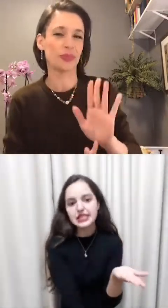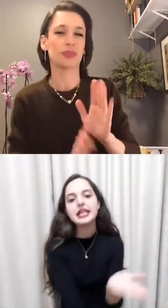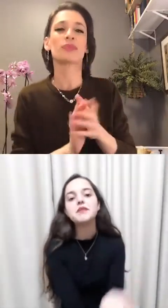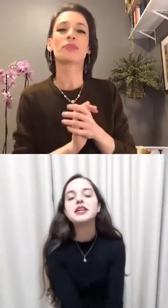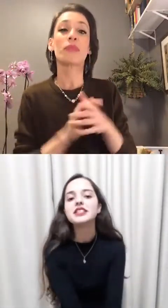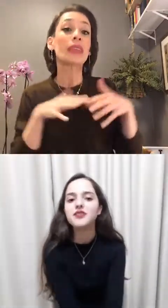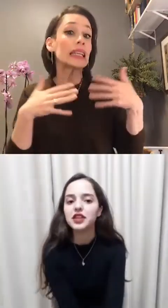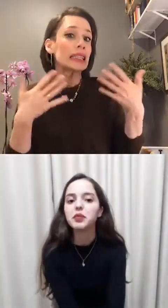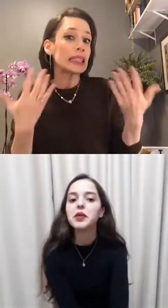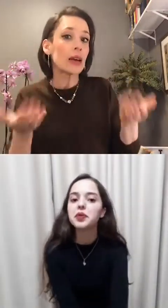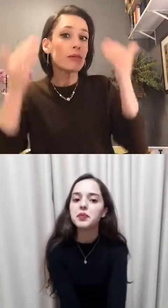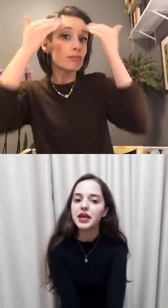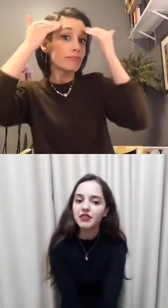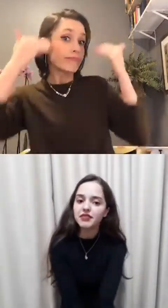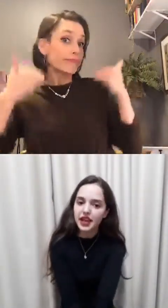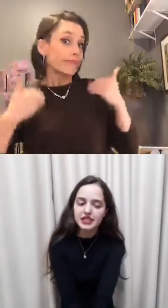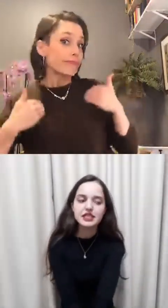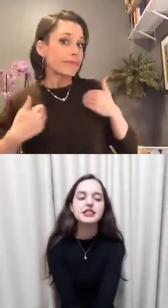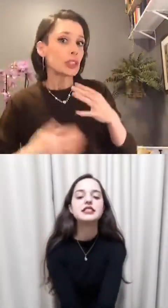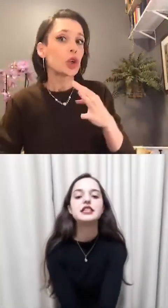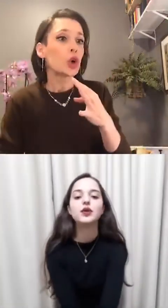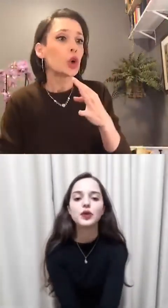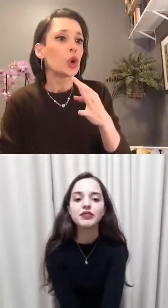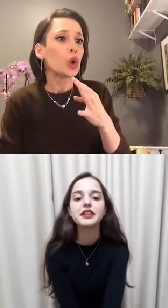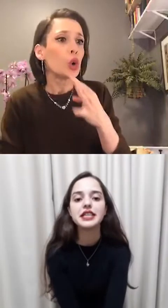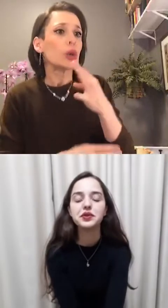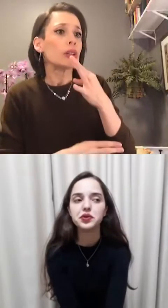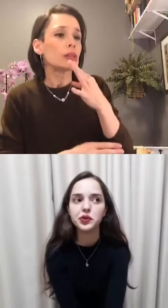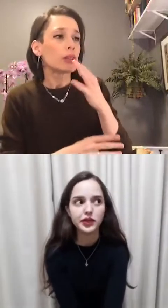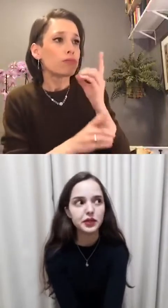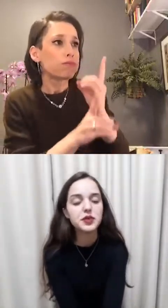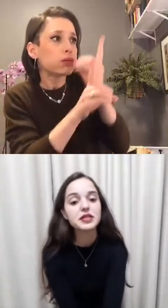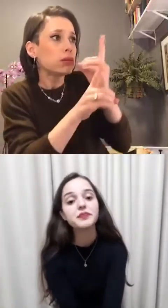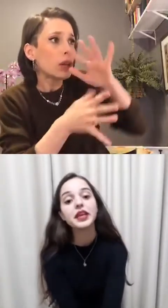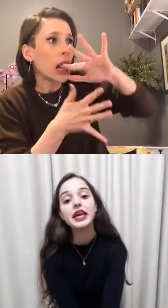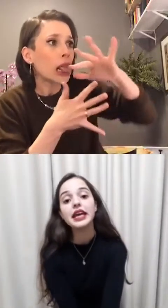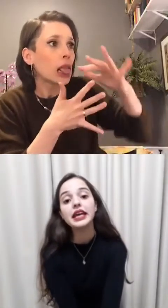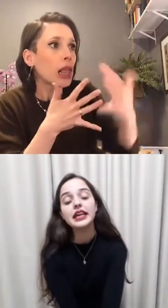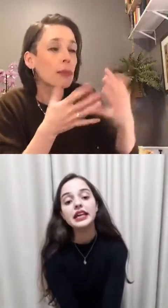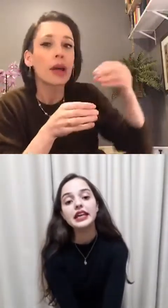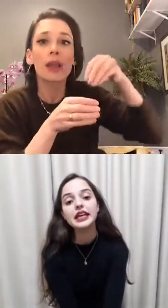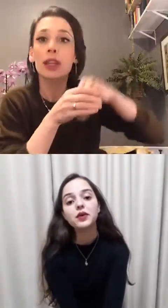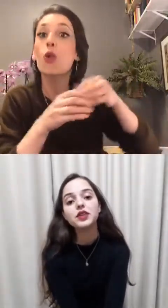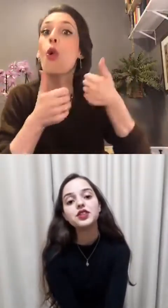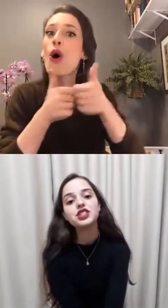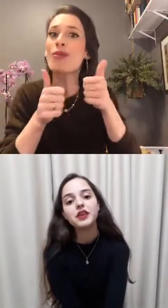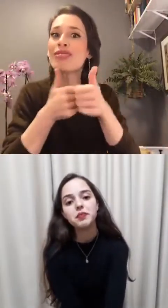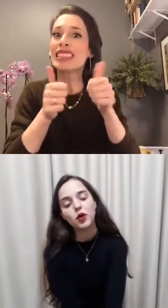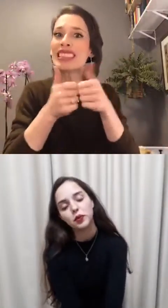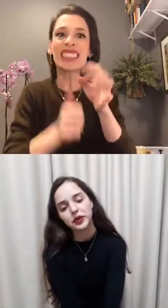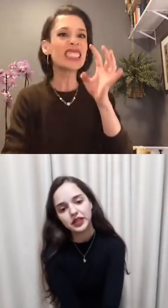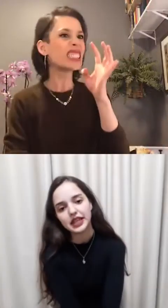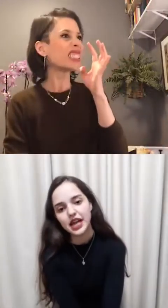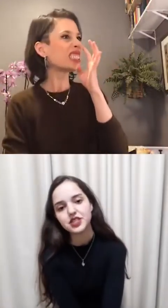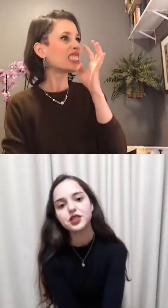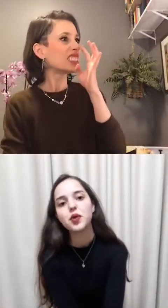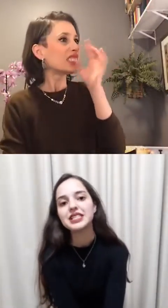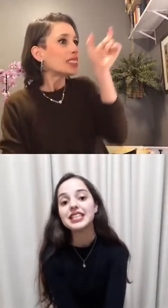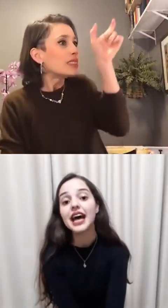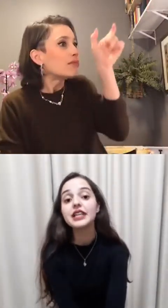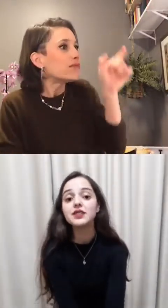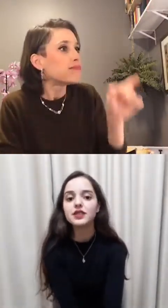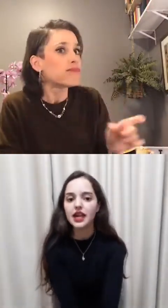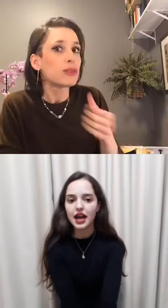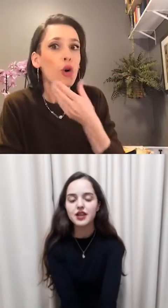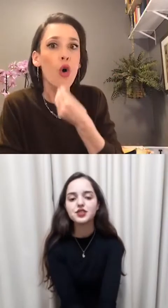conheci Libras vendo pela primeira vez esse senhor fazendo no ônibus. E quando eu tive a oportunidade de